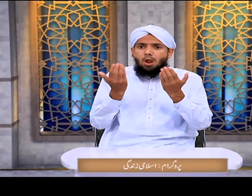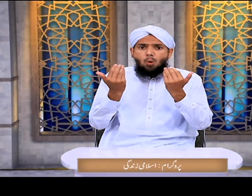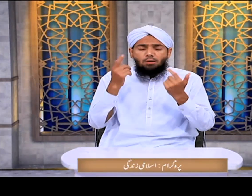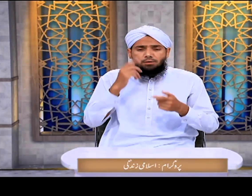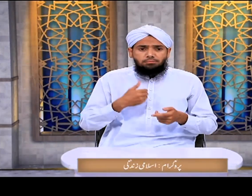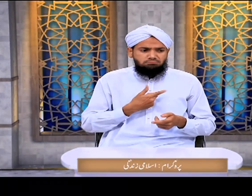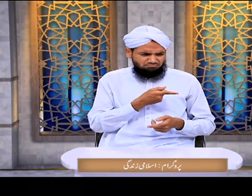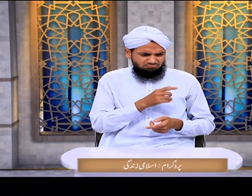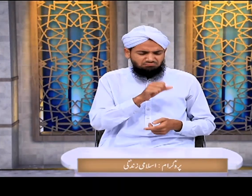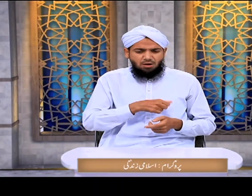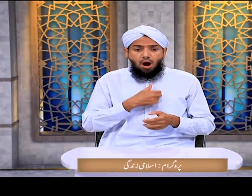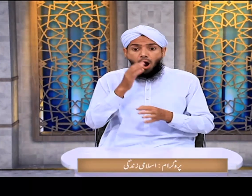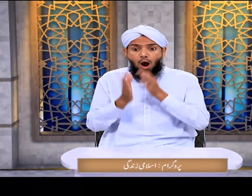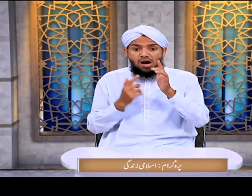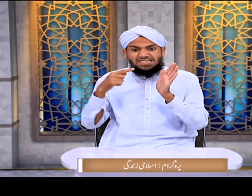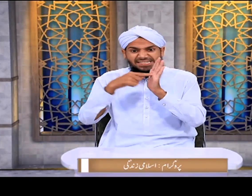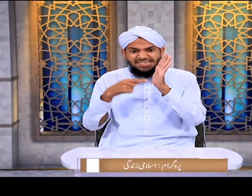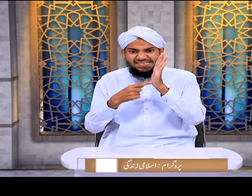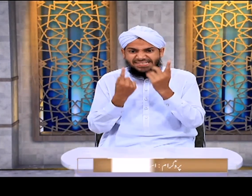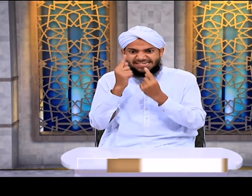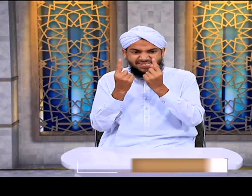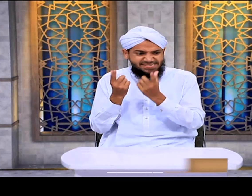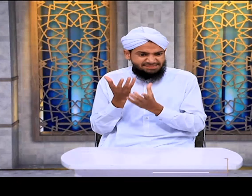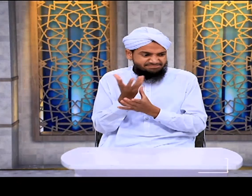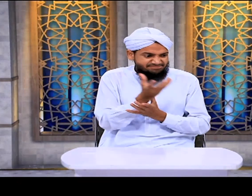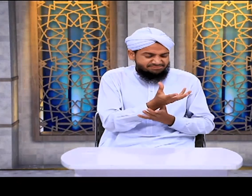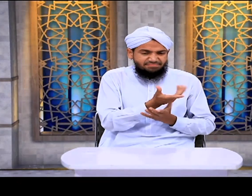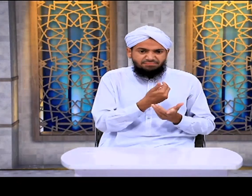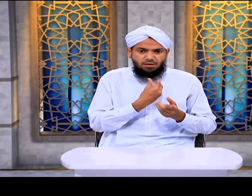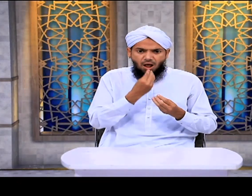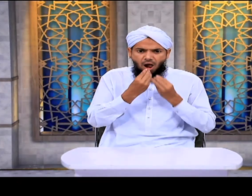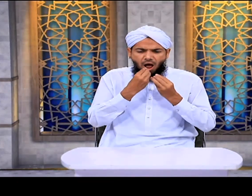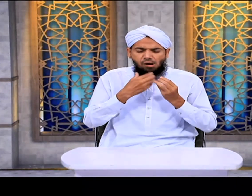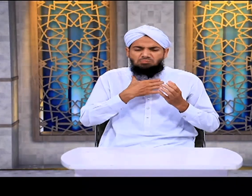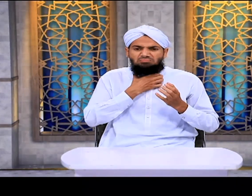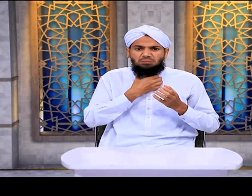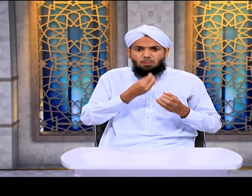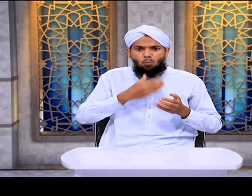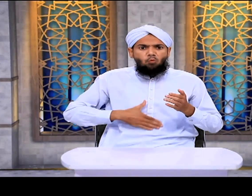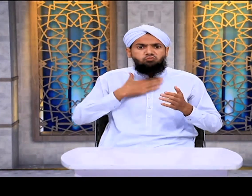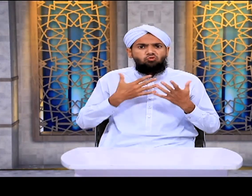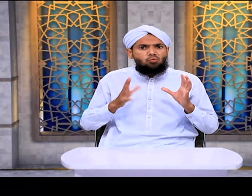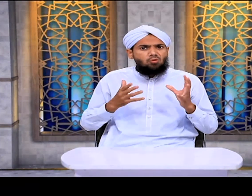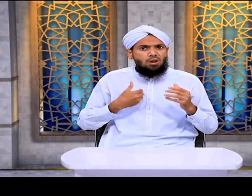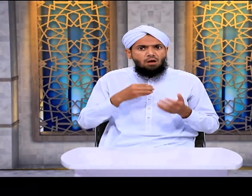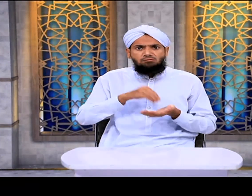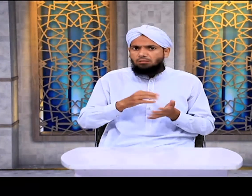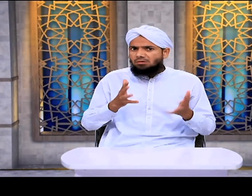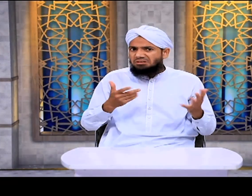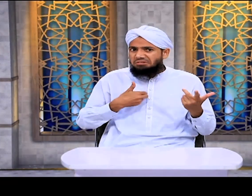آگ کے کانٹے کھانے کو ملیں گے، یہ کانٹے نہ تو بھوک مٹائیں گے نہ کچھ فائدہ دیں گے۔ پھر اہل جہنم